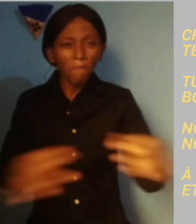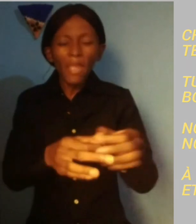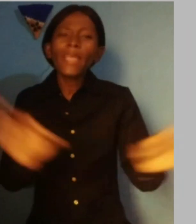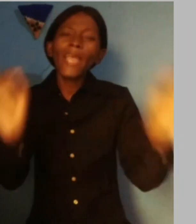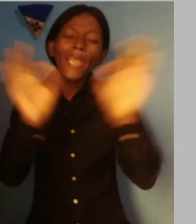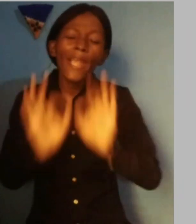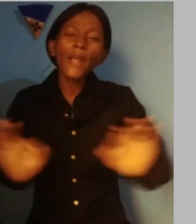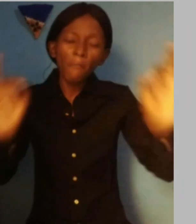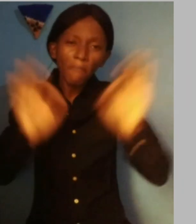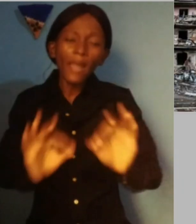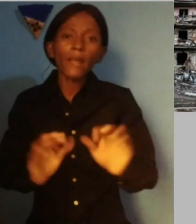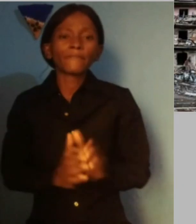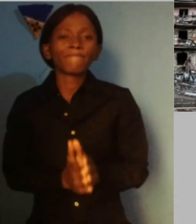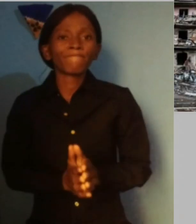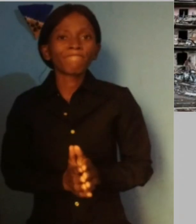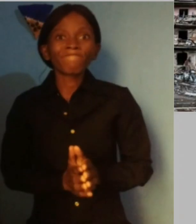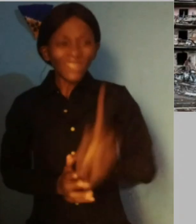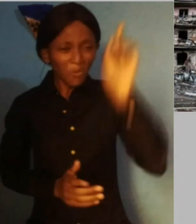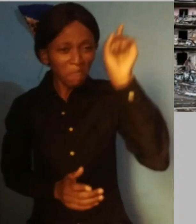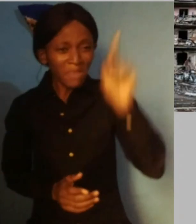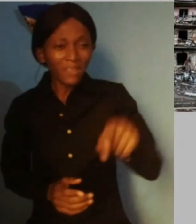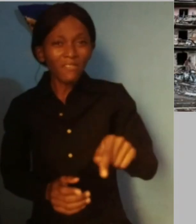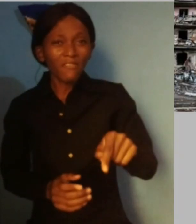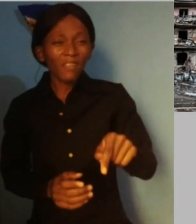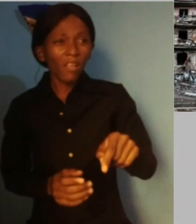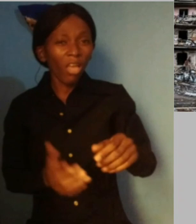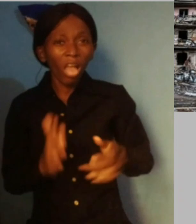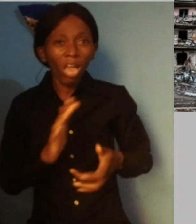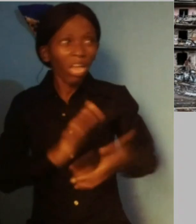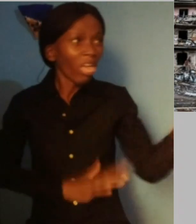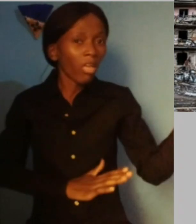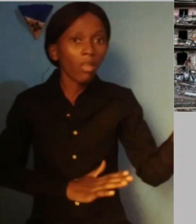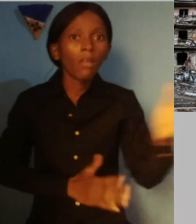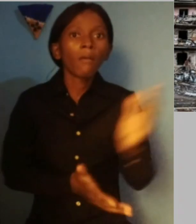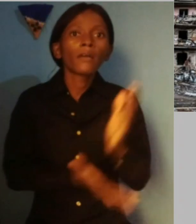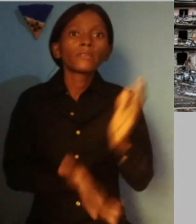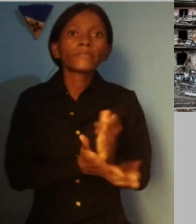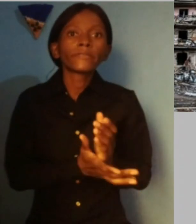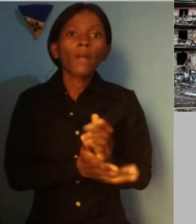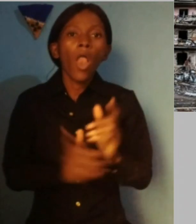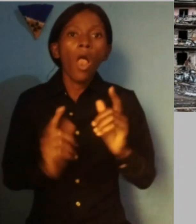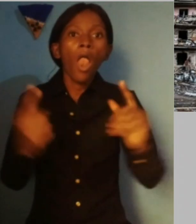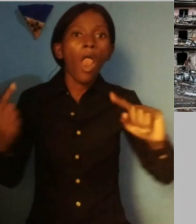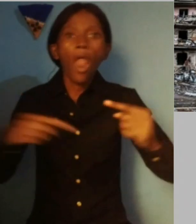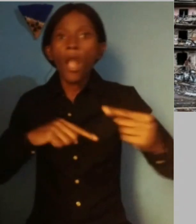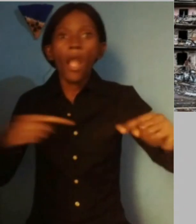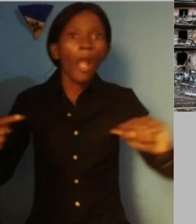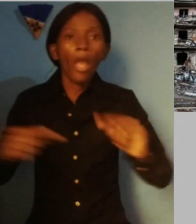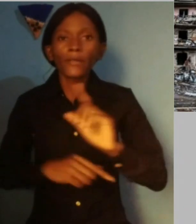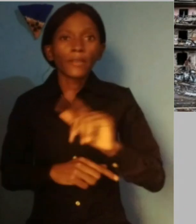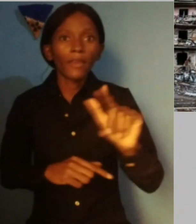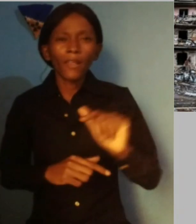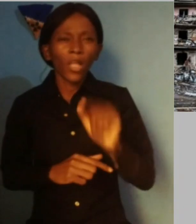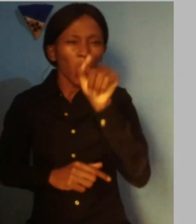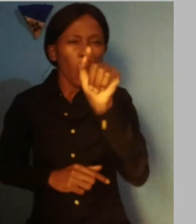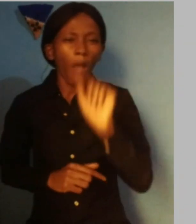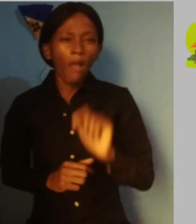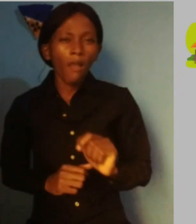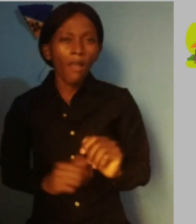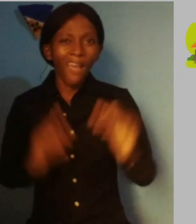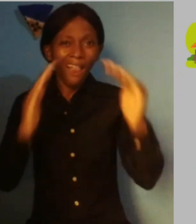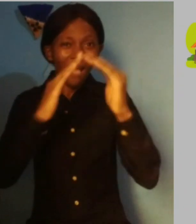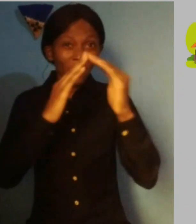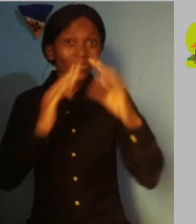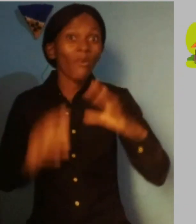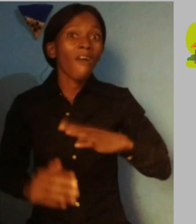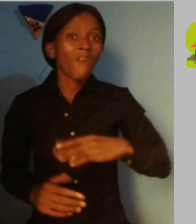pays, qui ont été obligées de fuir à cause de la guerre.